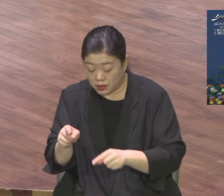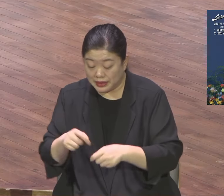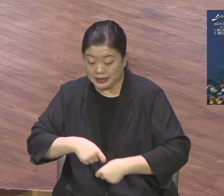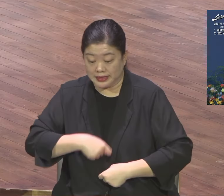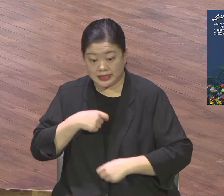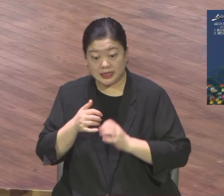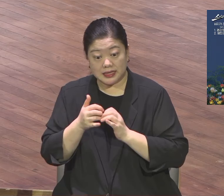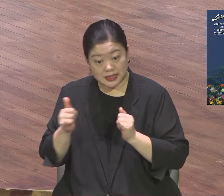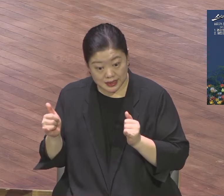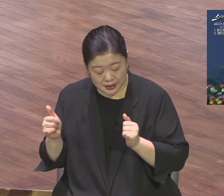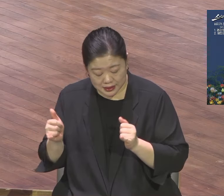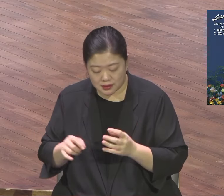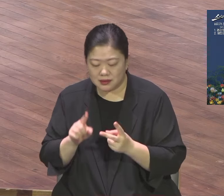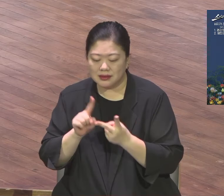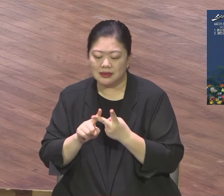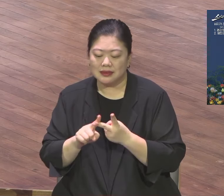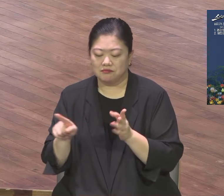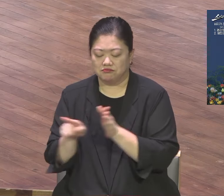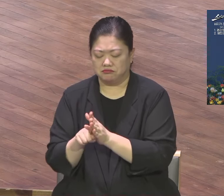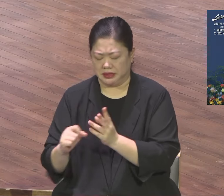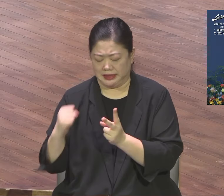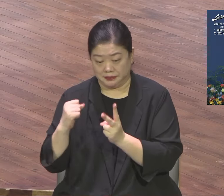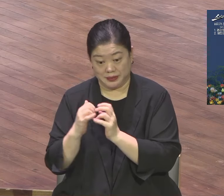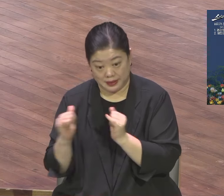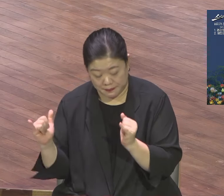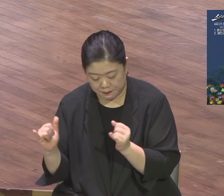누구냐? 심지가 견고한 자.